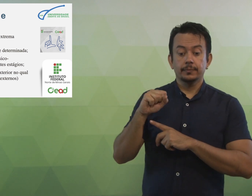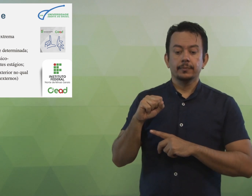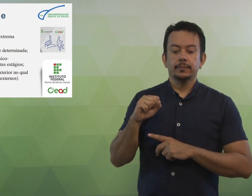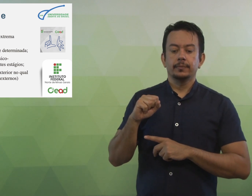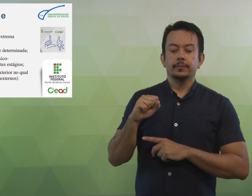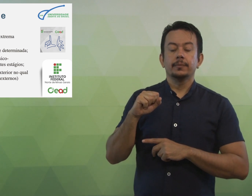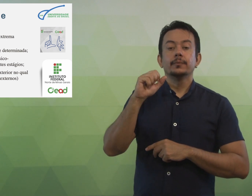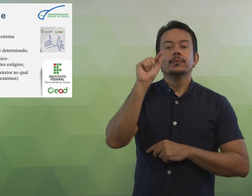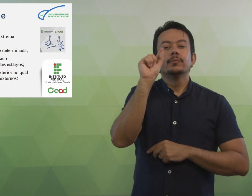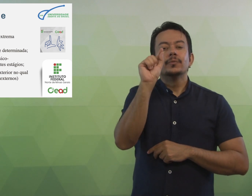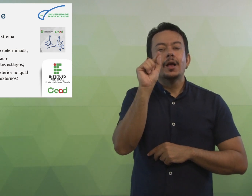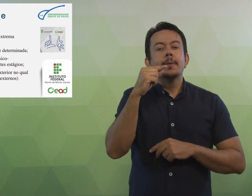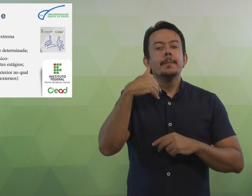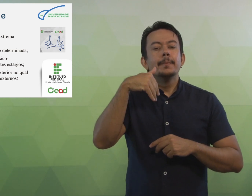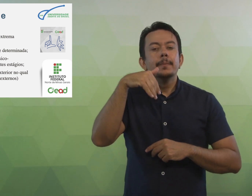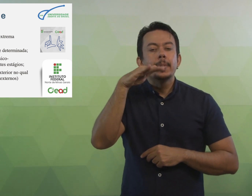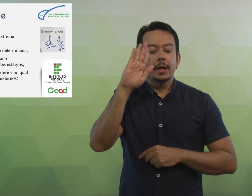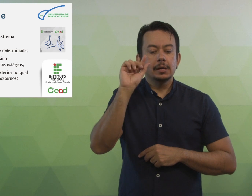maturacionais.